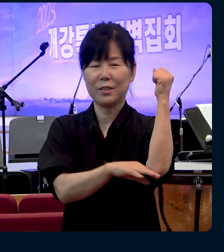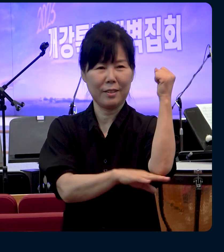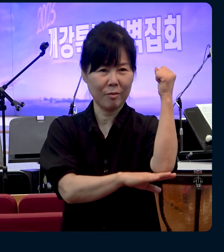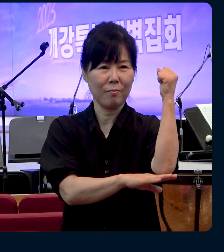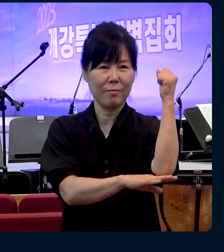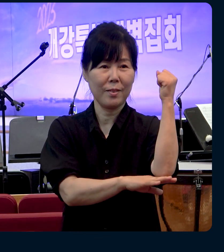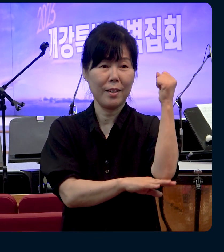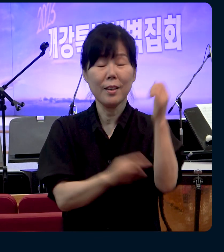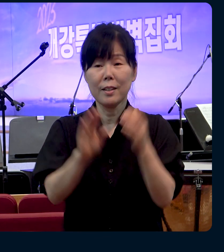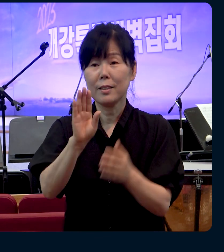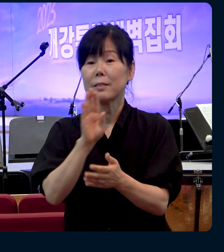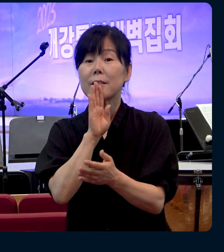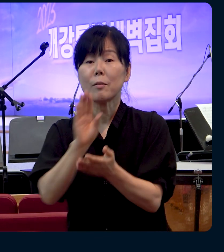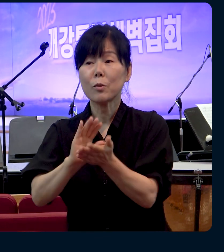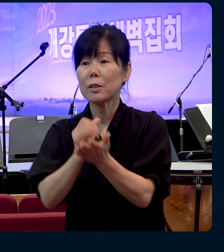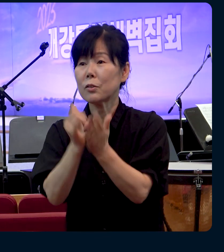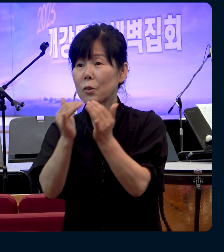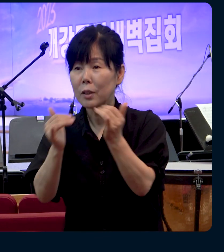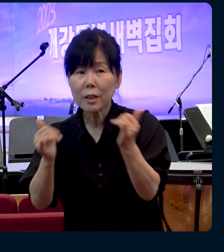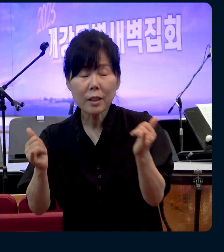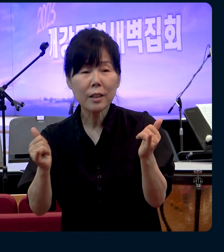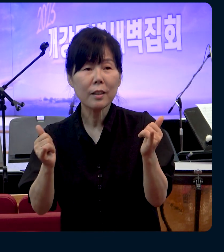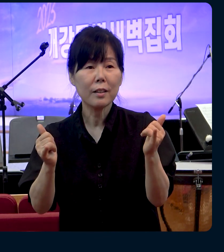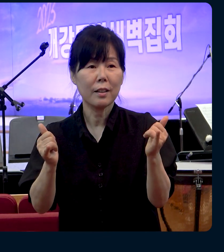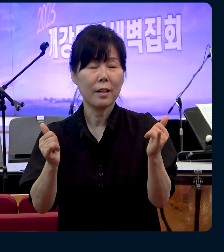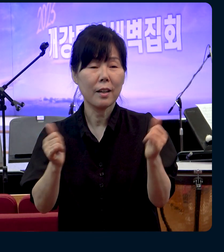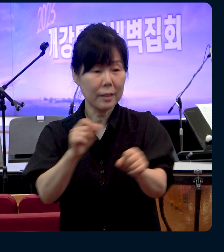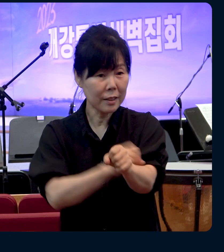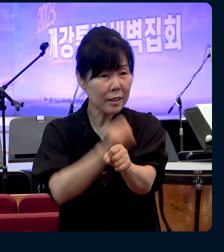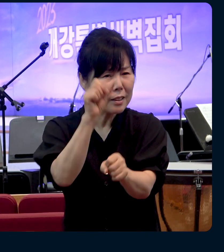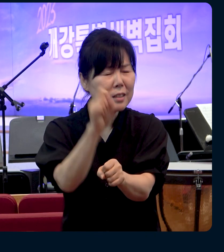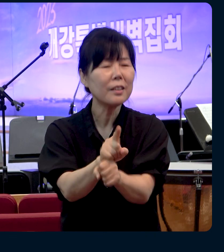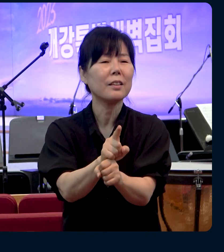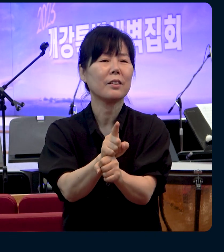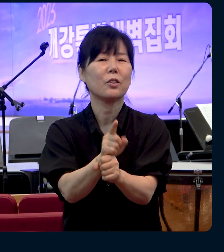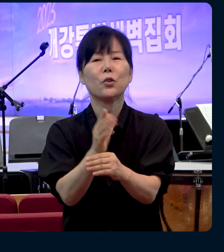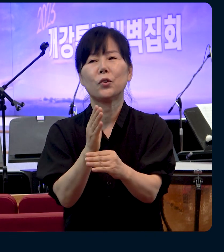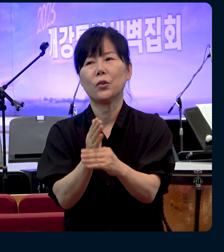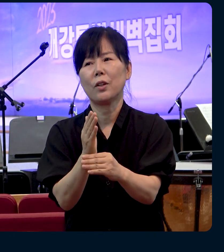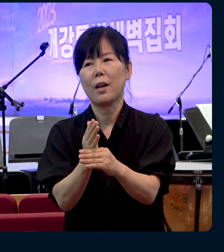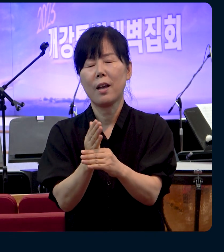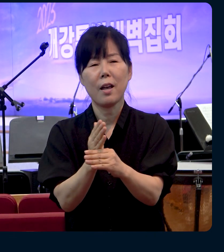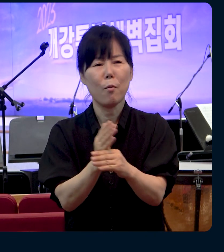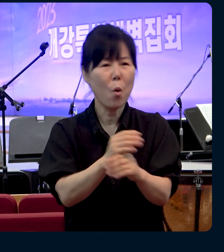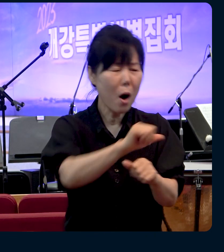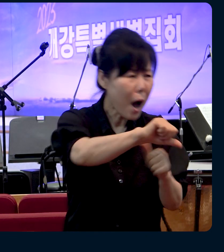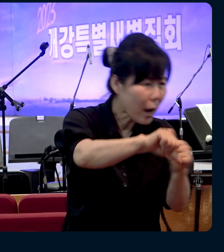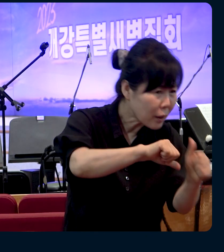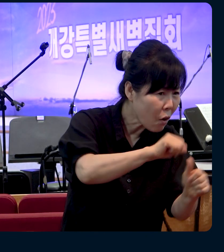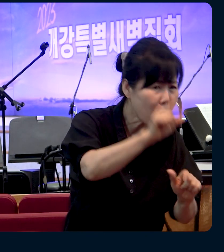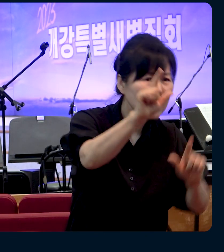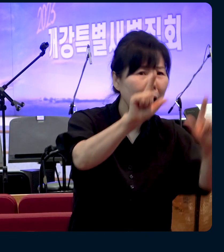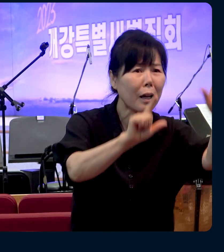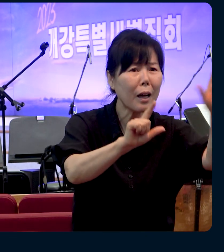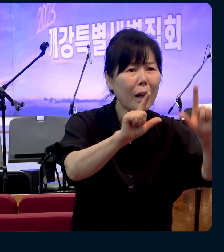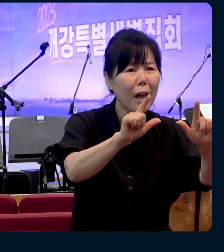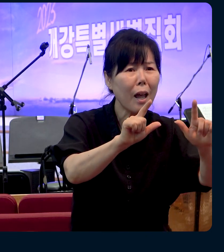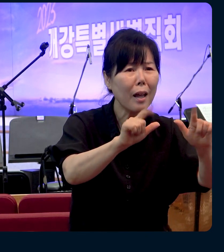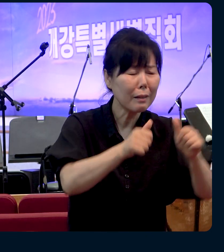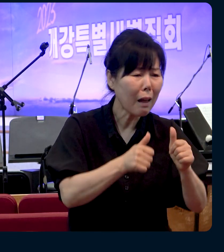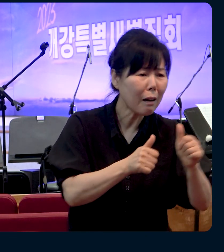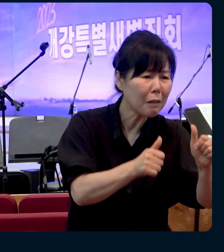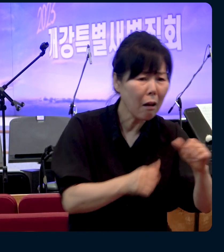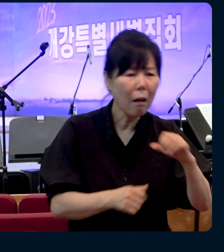있습니다. 참된 그리스도인의 정말 뚜렷한 특징 중에 또 하나는 뭐냐? 환경이나